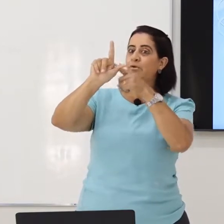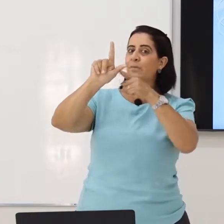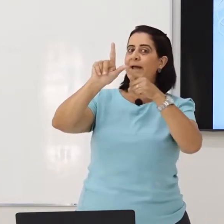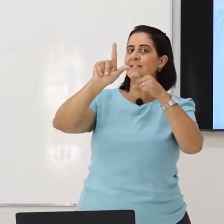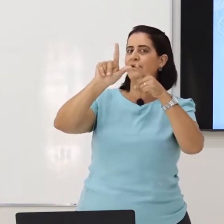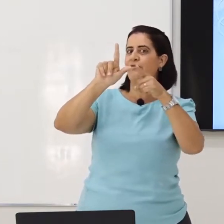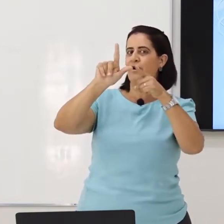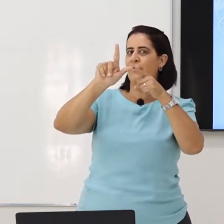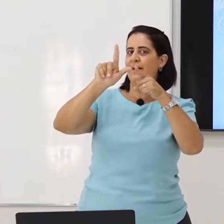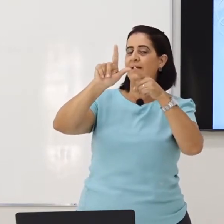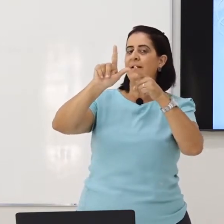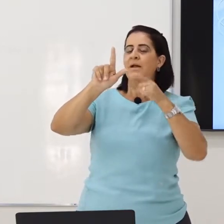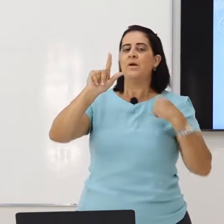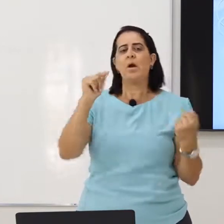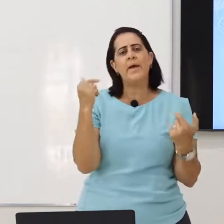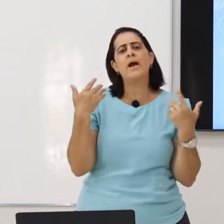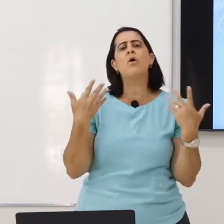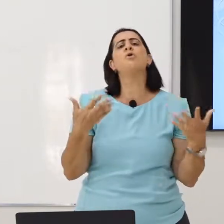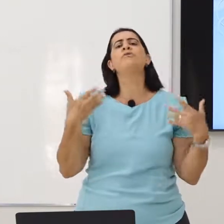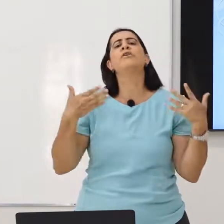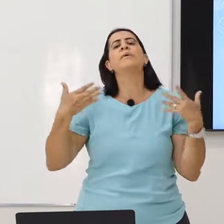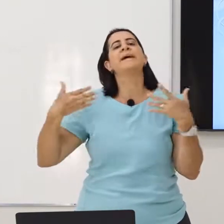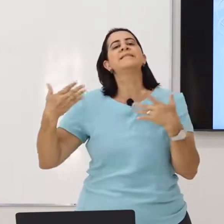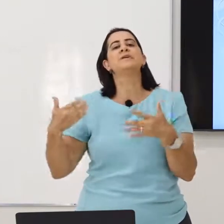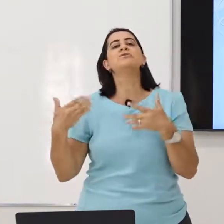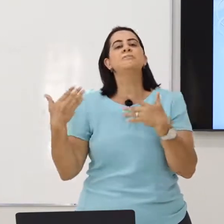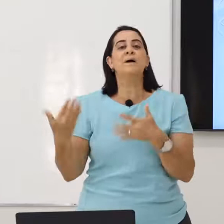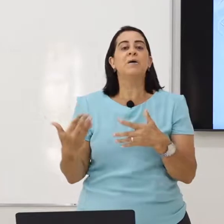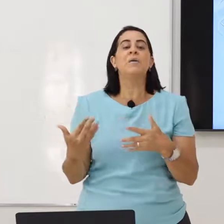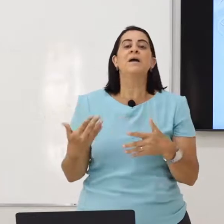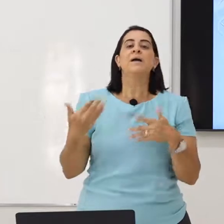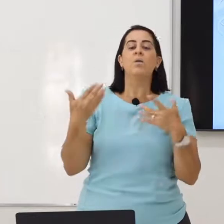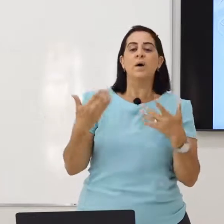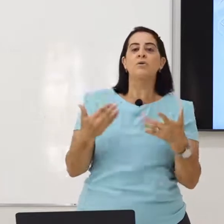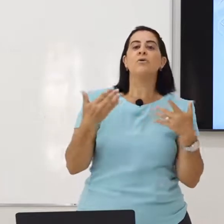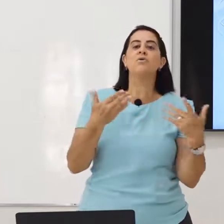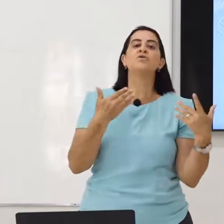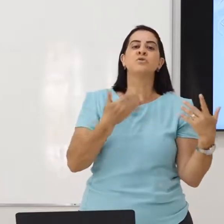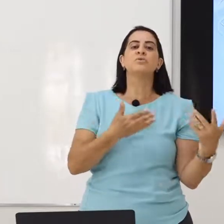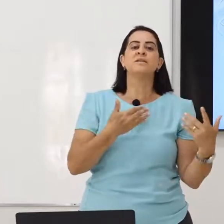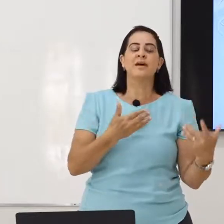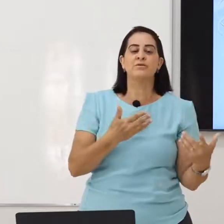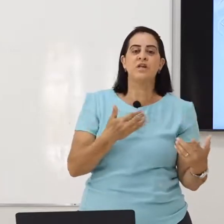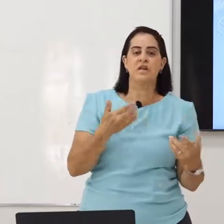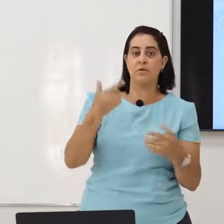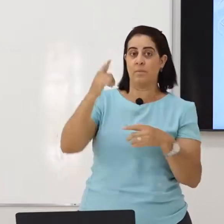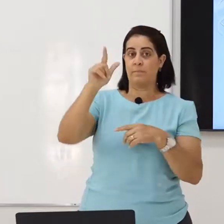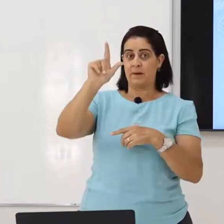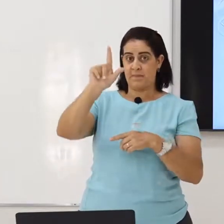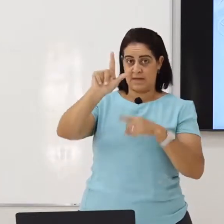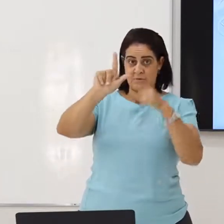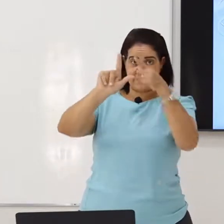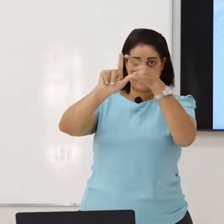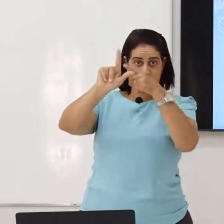toma essa forma. Qual é a configuração de mão quando eu constituo o sinal de rio? Primeiro, letra